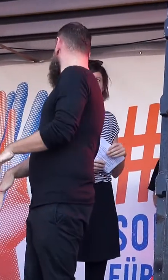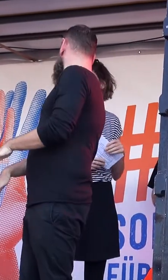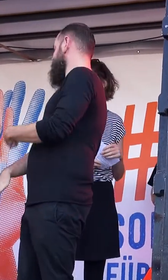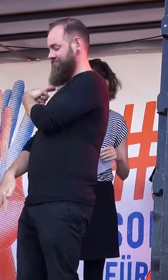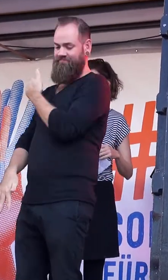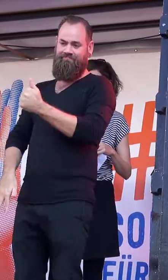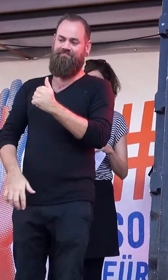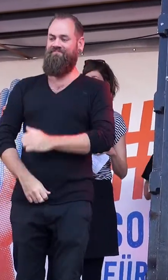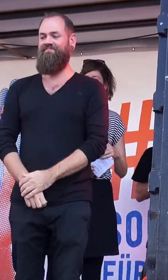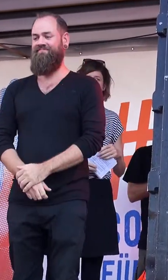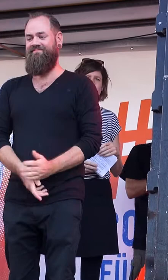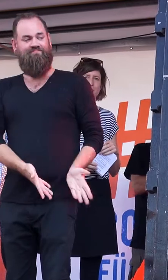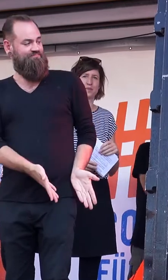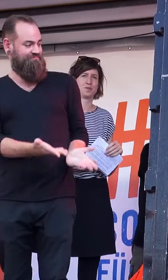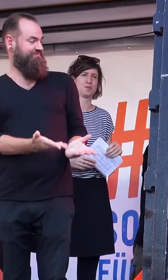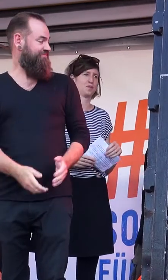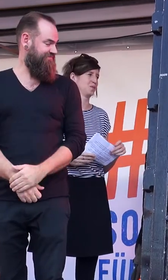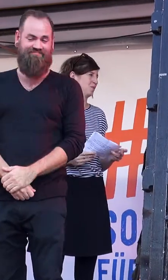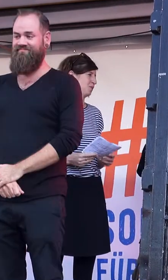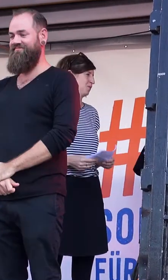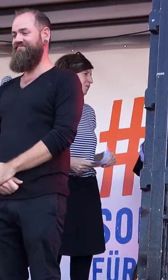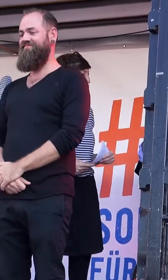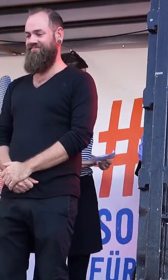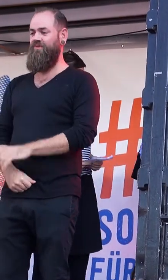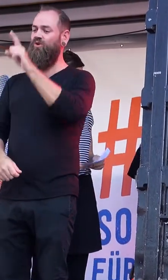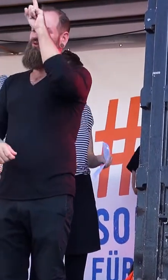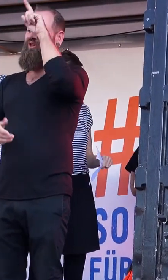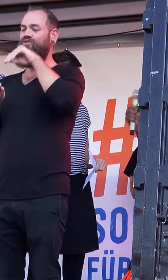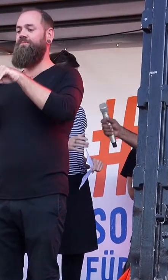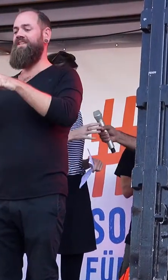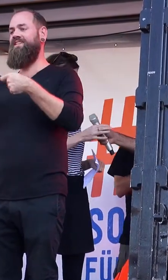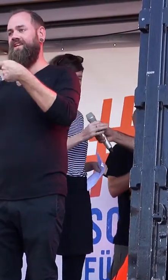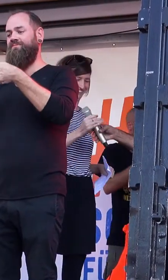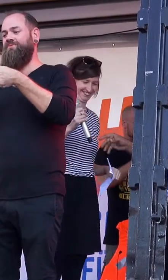Sie ist auch Mitglied im Vorstand des Deutschen Mieterbundes. Ein Applaus für Jutta!